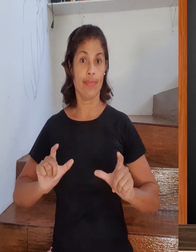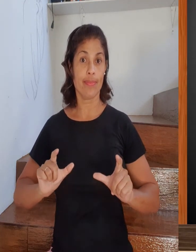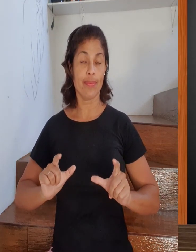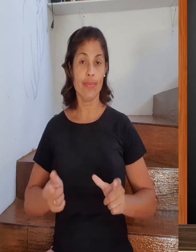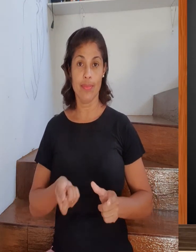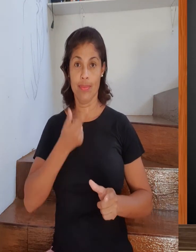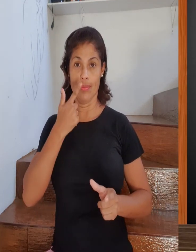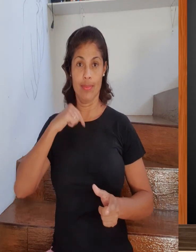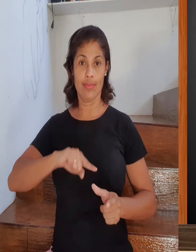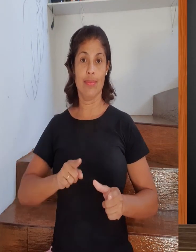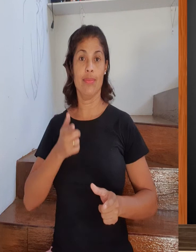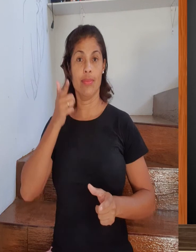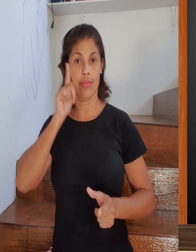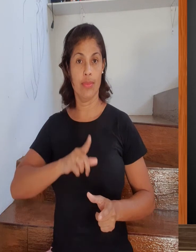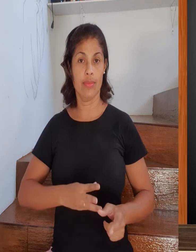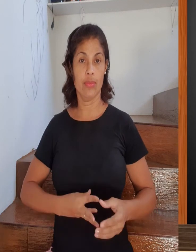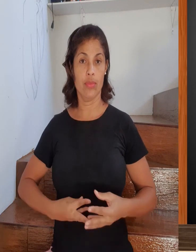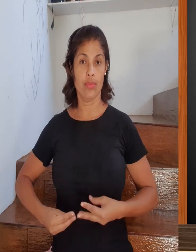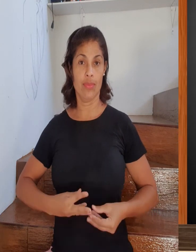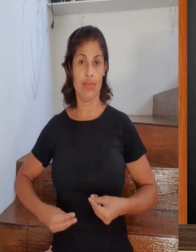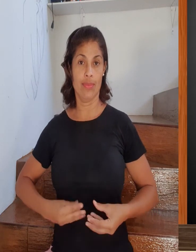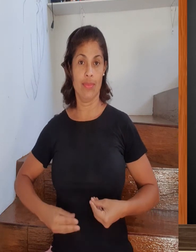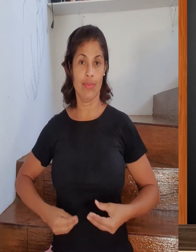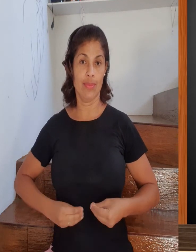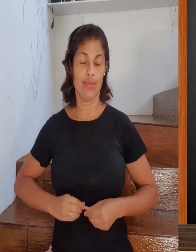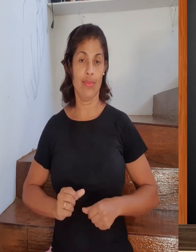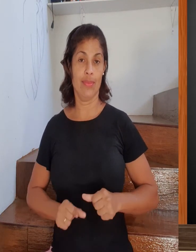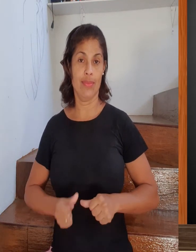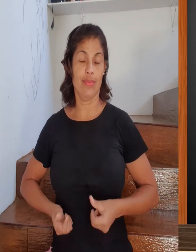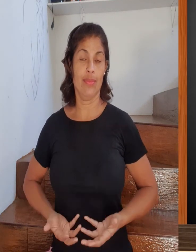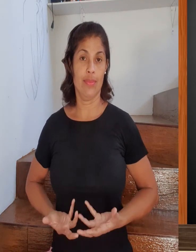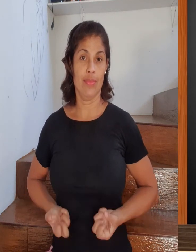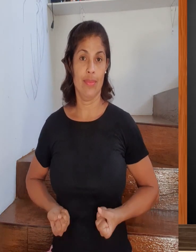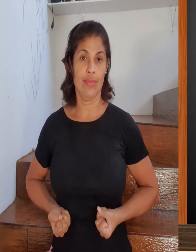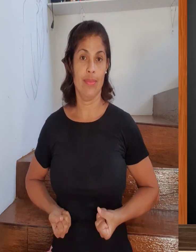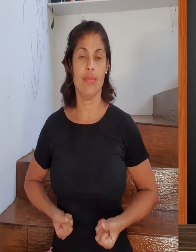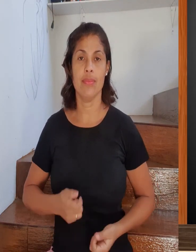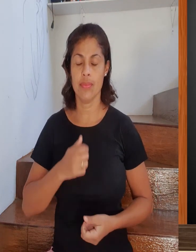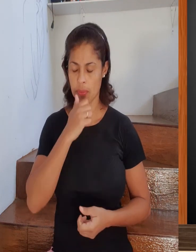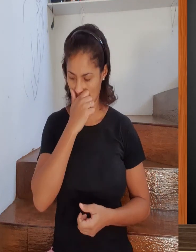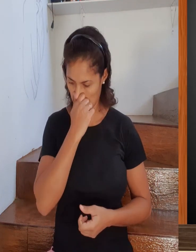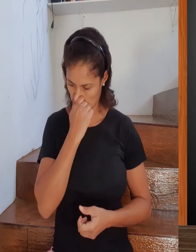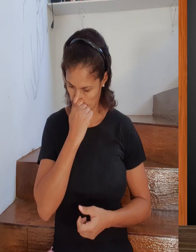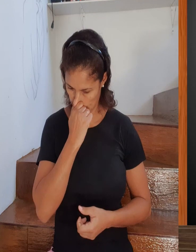da dose administrada chegará ao intestino delgado para ser absorvida.